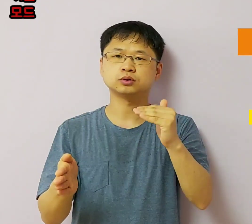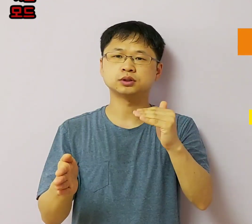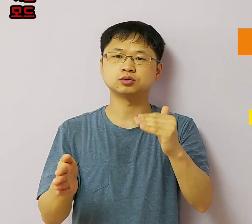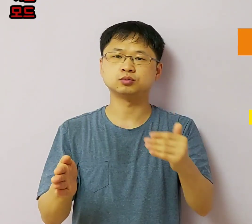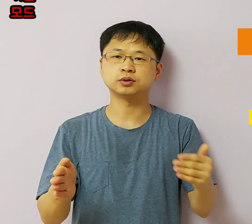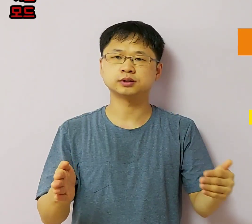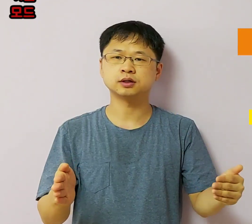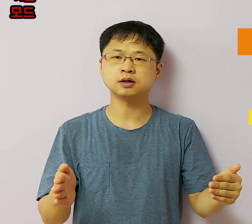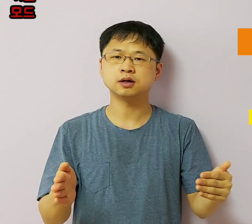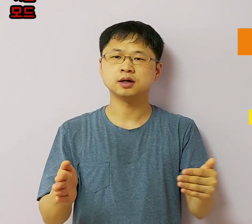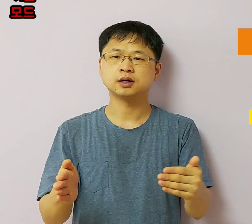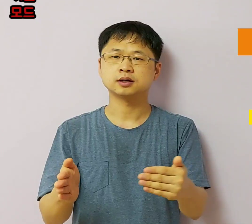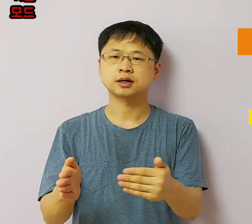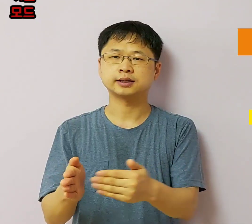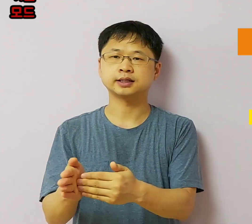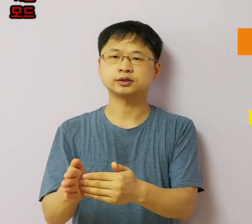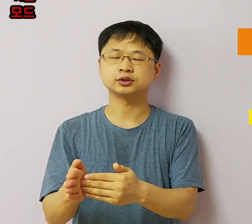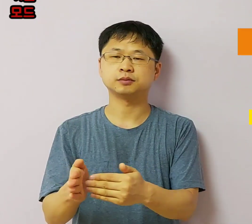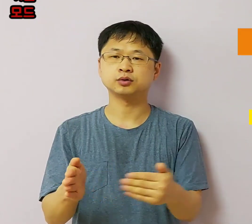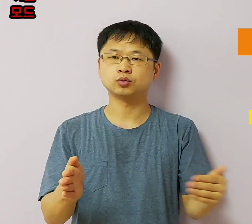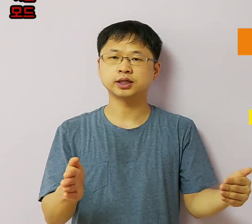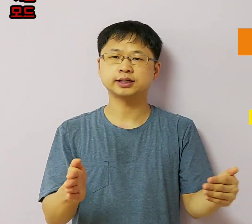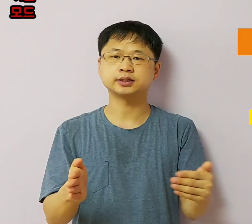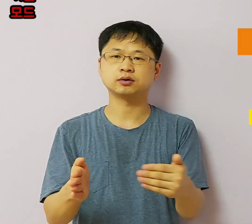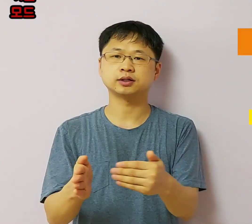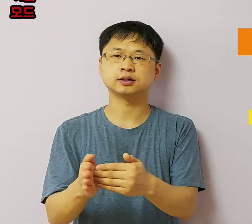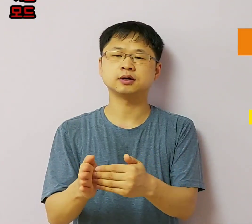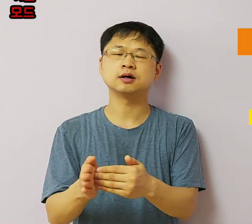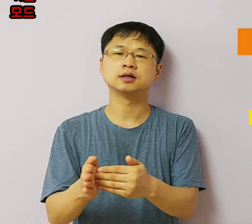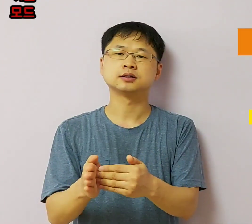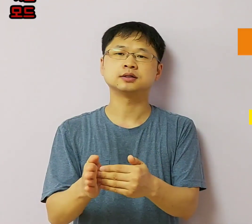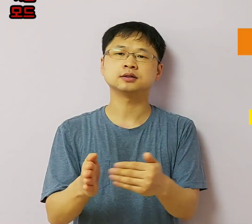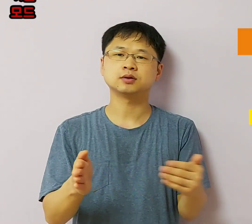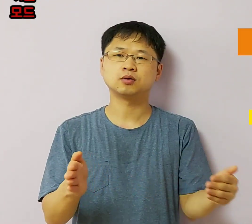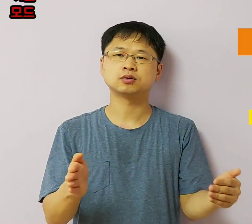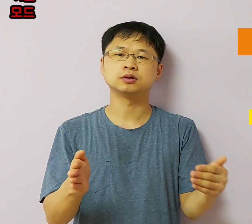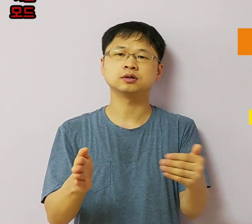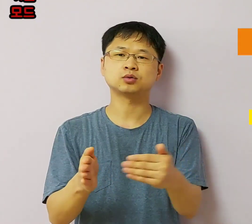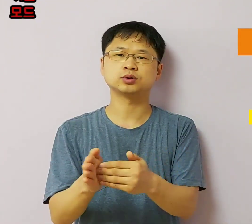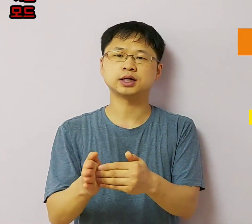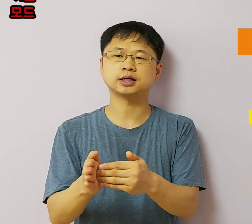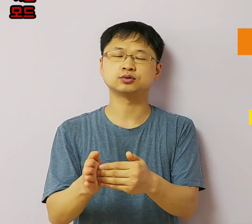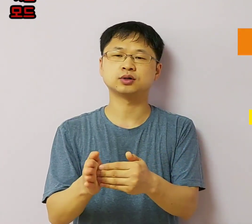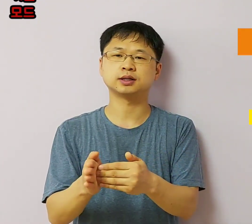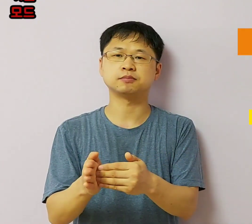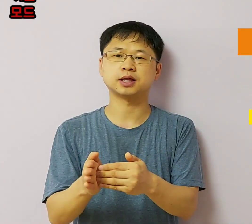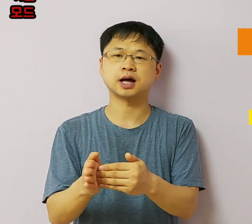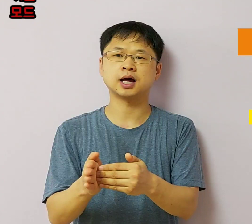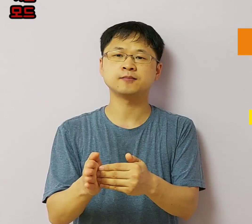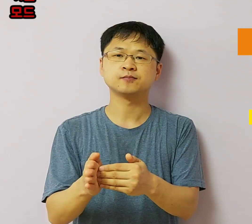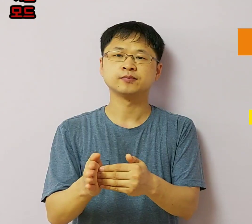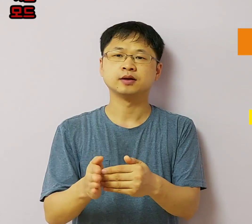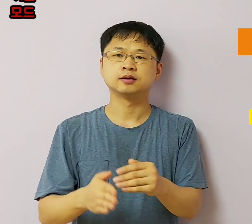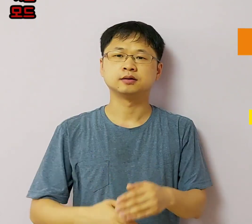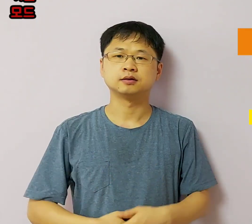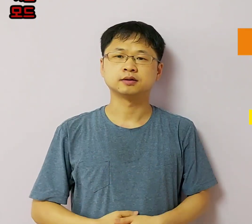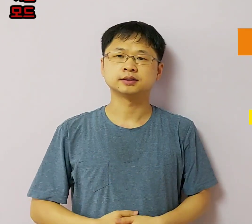손끝을 구부려서 갖다 대주시면 도착했죠. 그래서 끝 혹은 도착이란 수어가 됩니다.